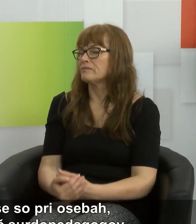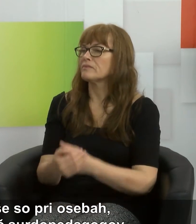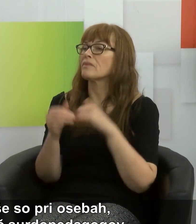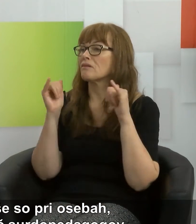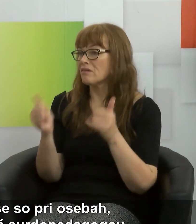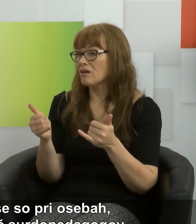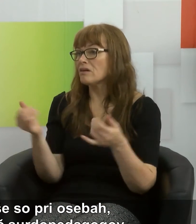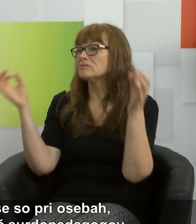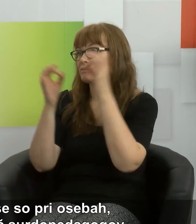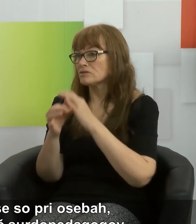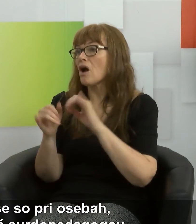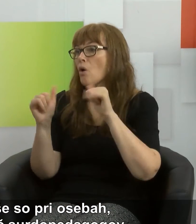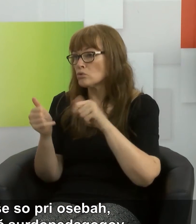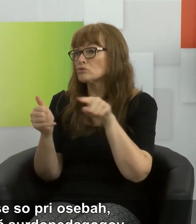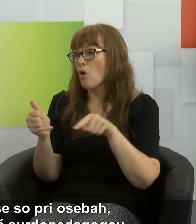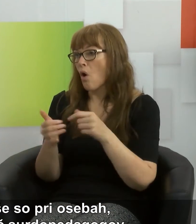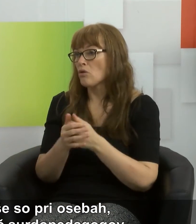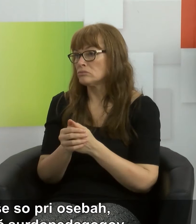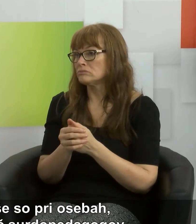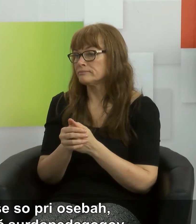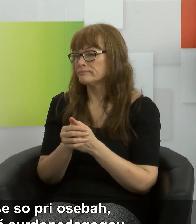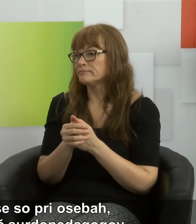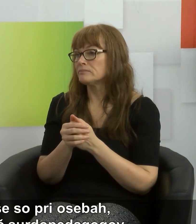Ja, žal so.